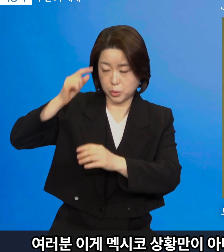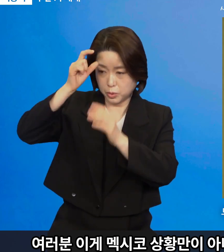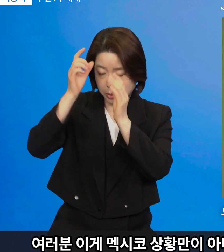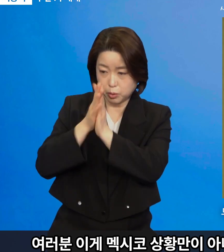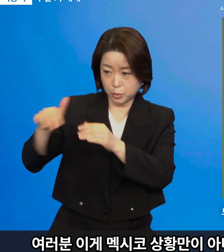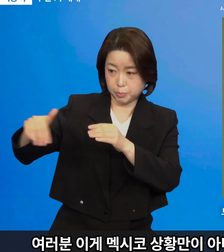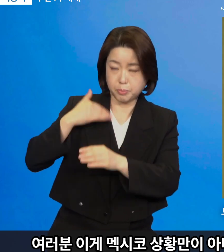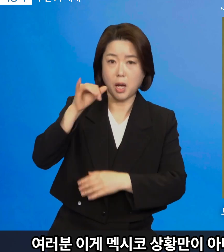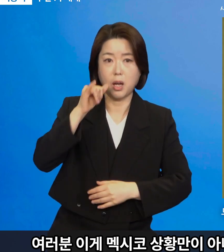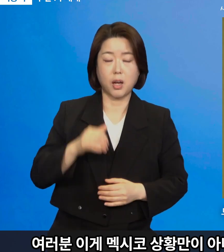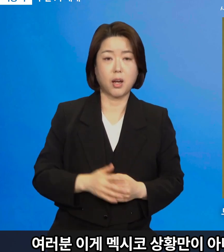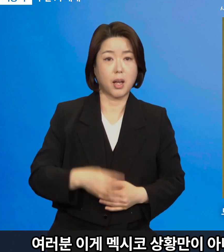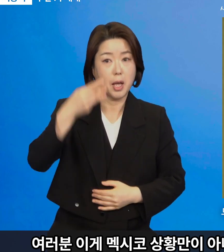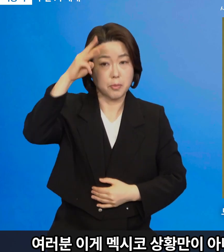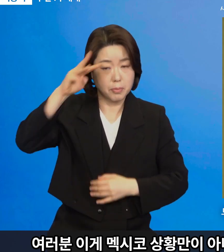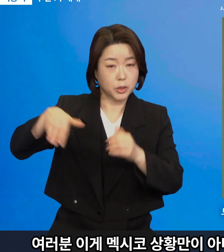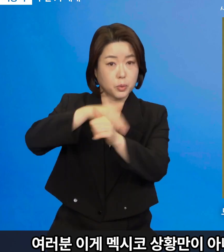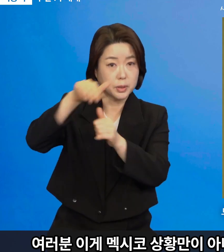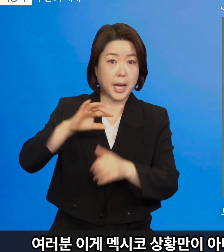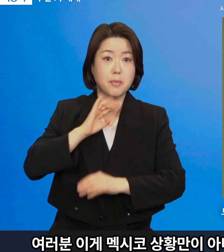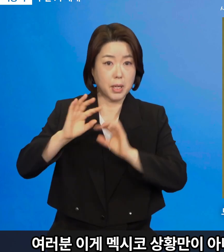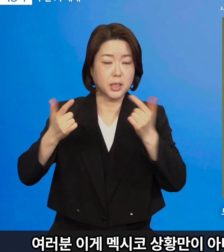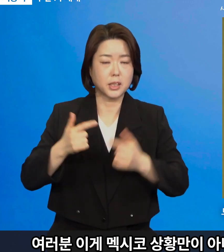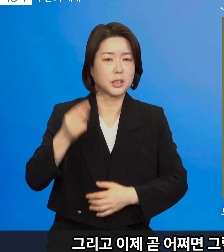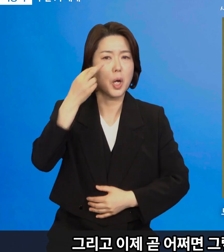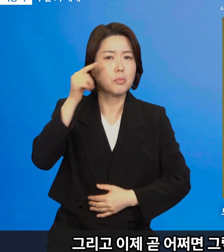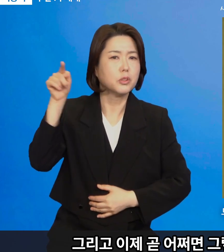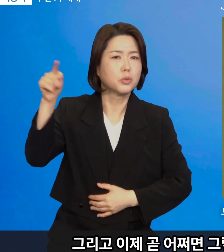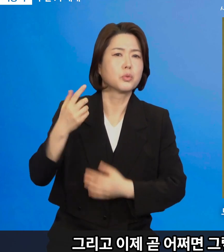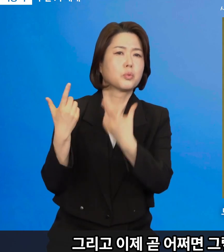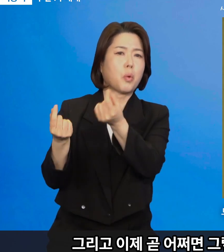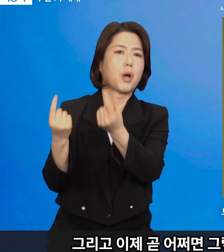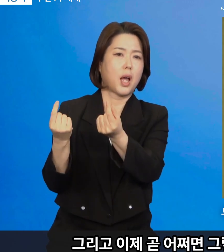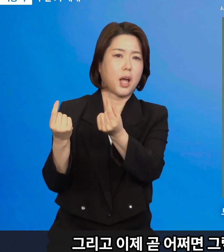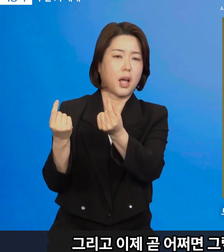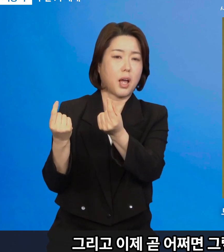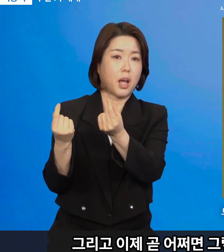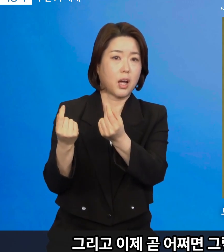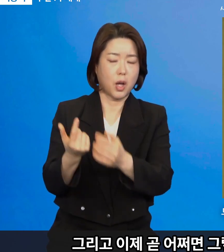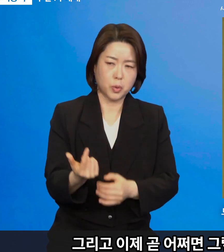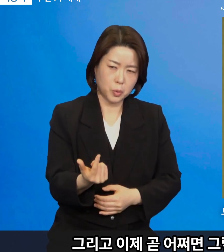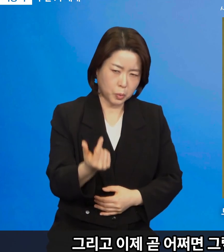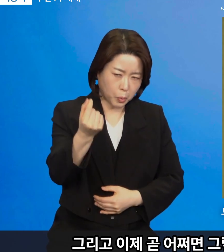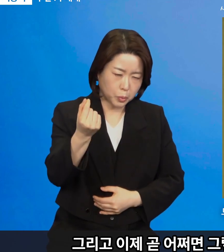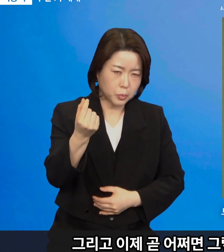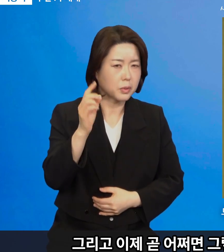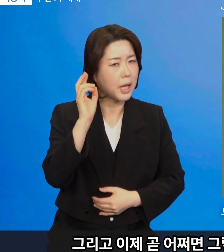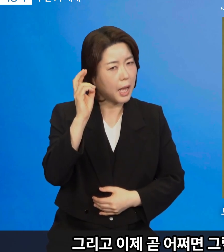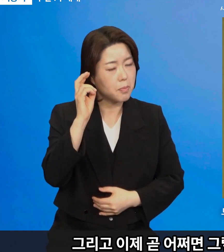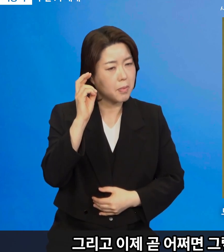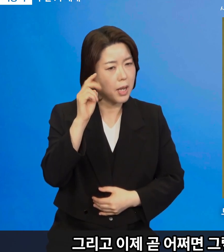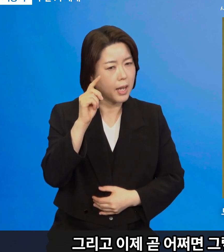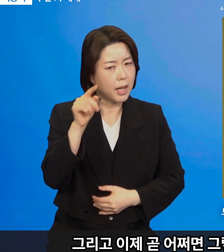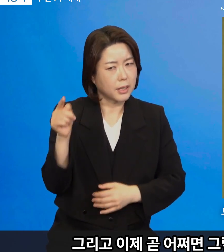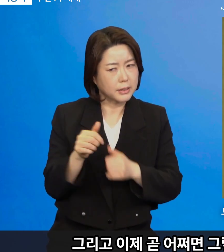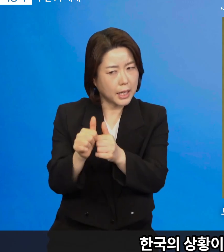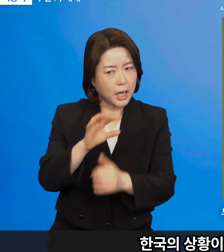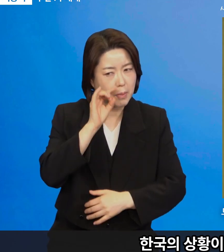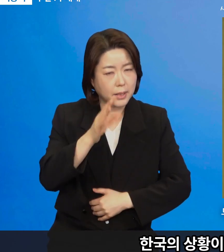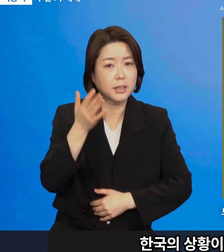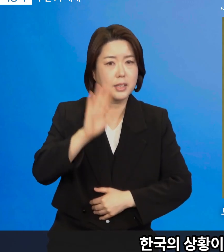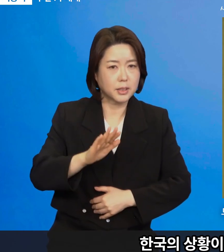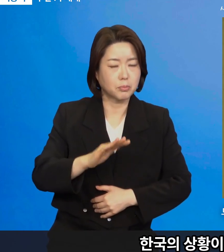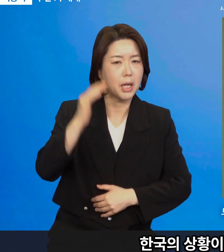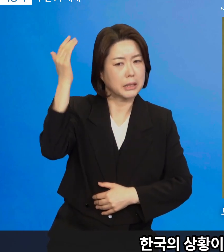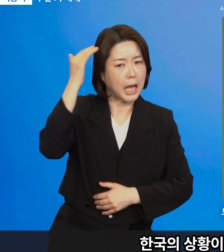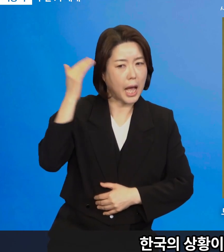멕시코 상황만이 아니고요, 미국의 상황도 그렇습니다. 그리고 이제 곧 어쩌면 그렇게 되어서는 안 되겠지만